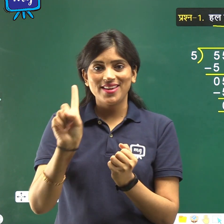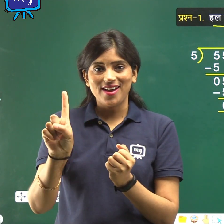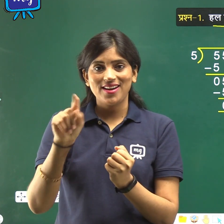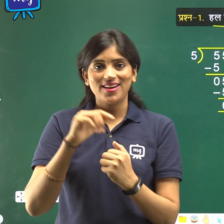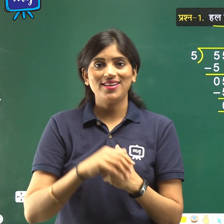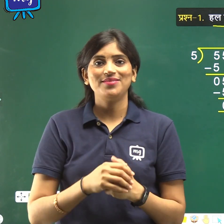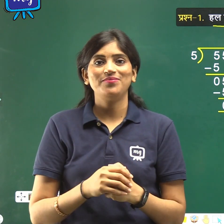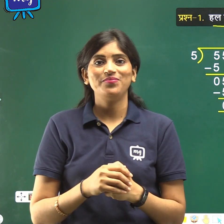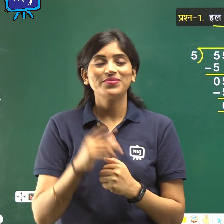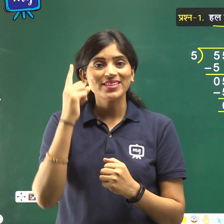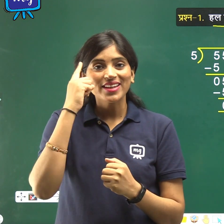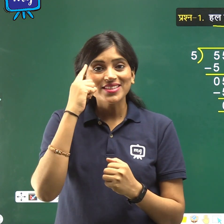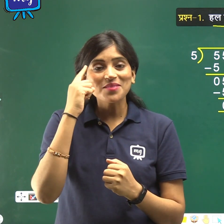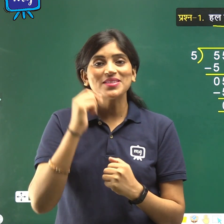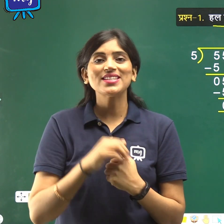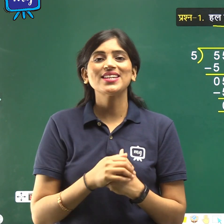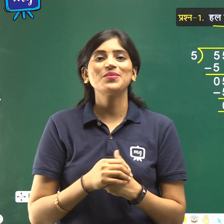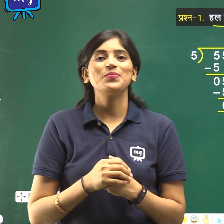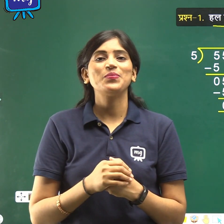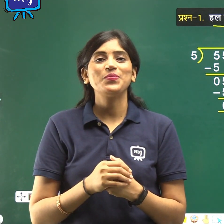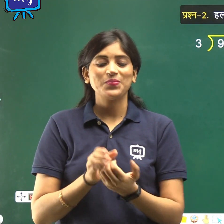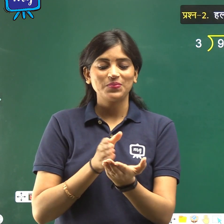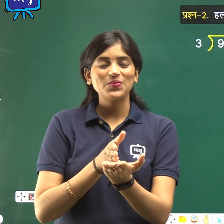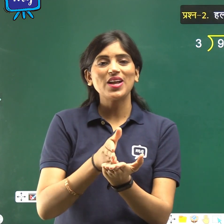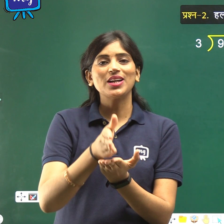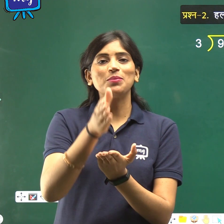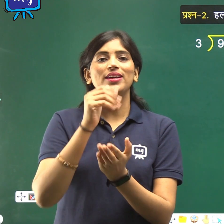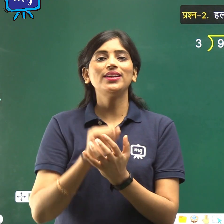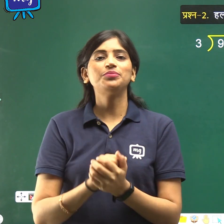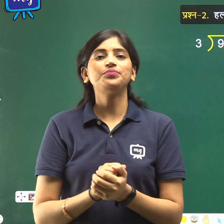11। समझे? आगे बढ़े।